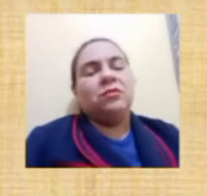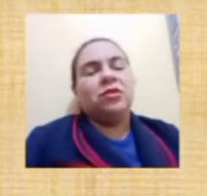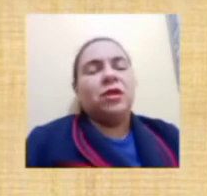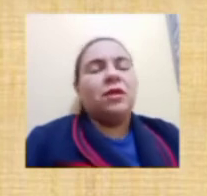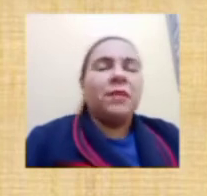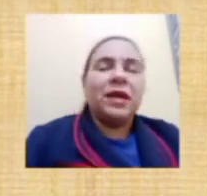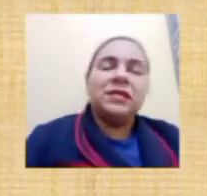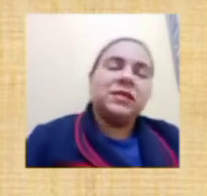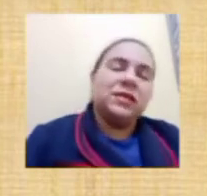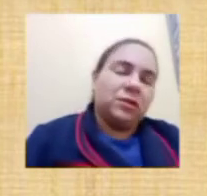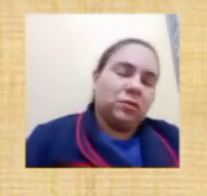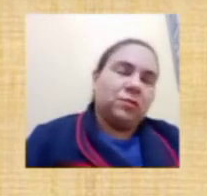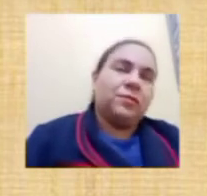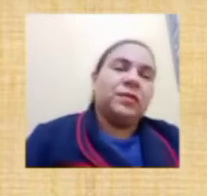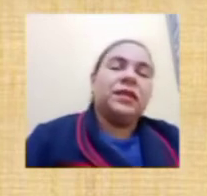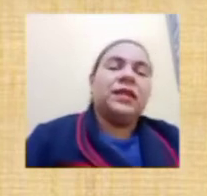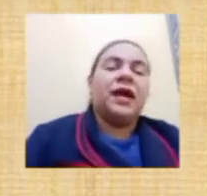né?